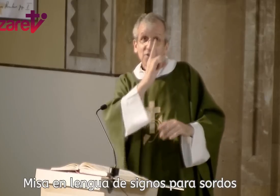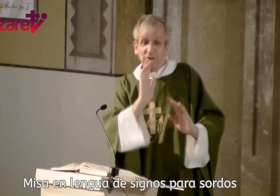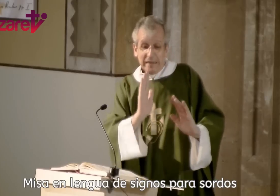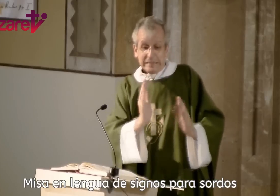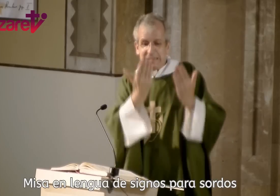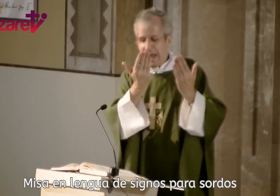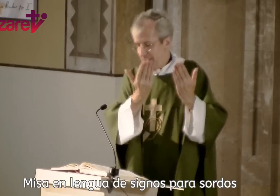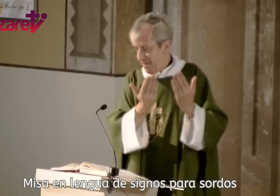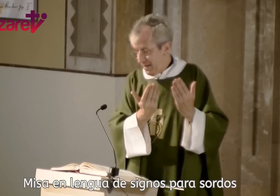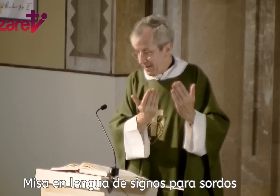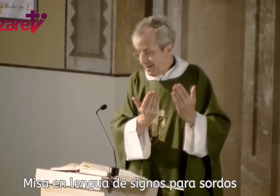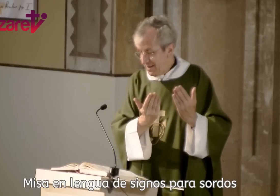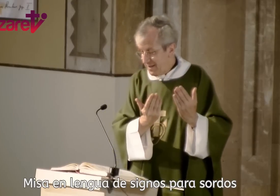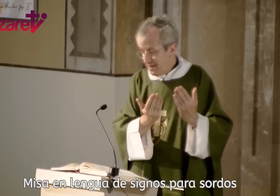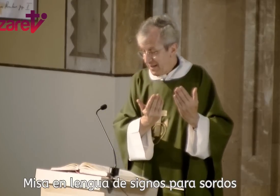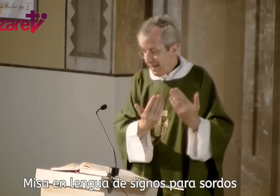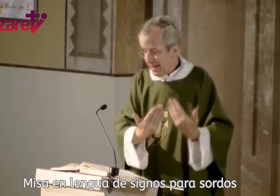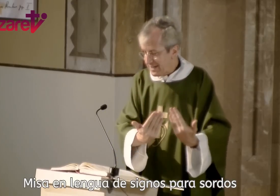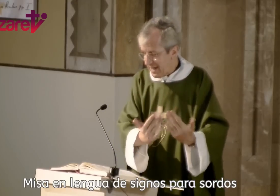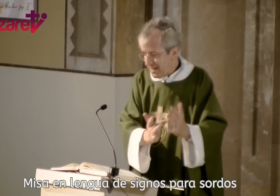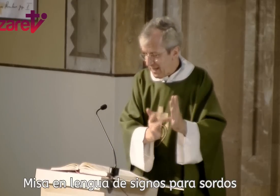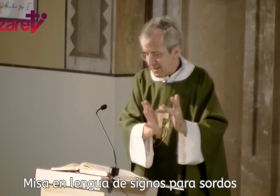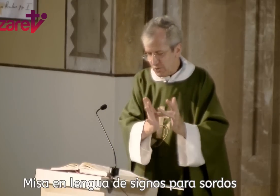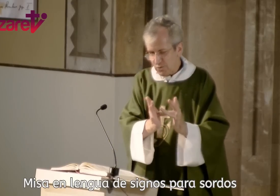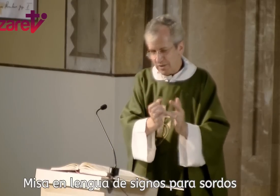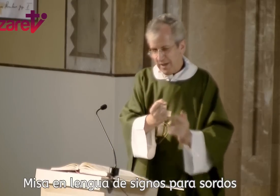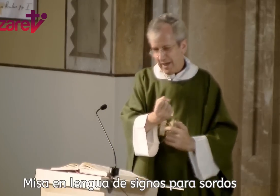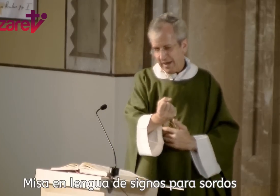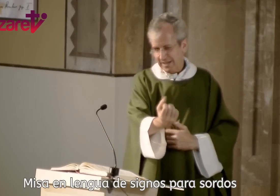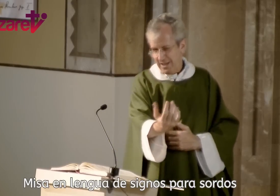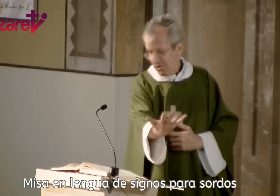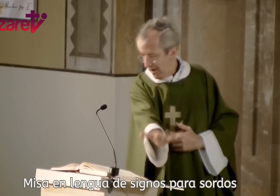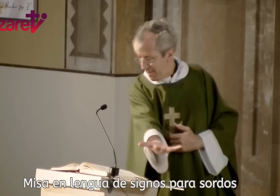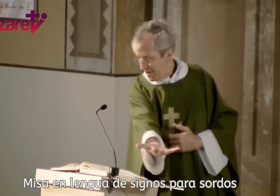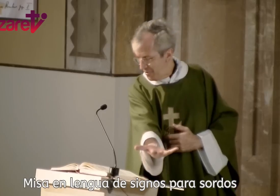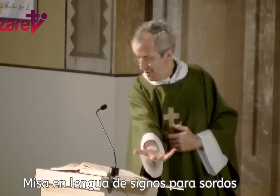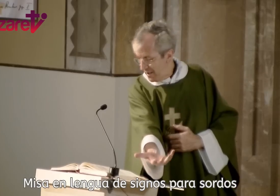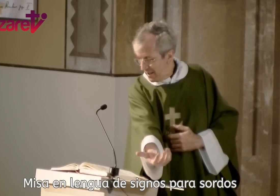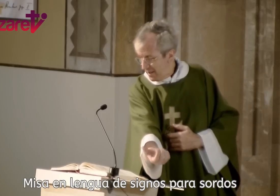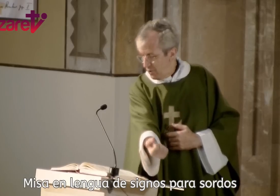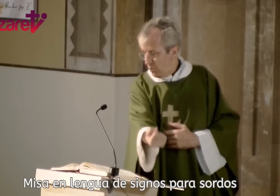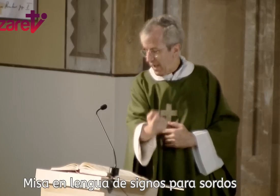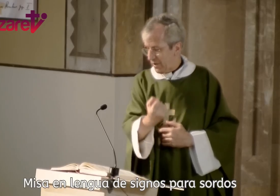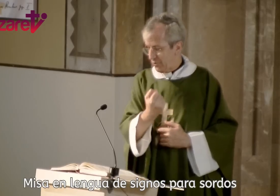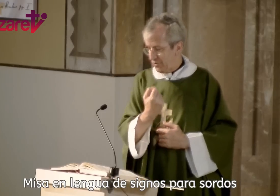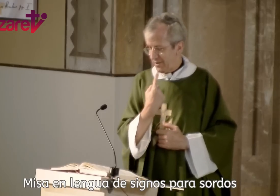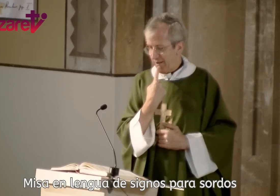«Señor, sálvame». Enseguida Jesús extendió la mano, lo agarró y